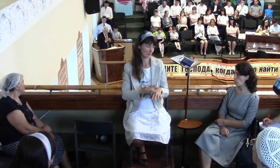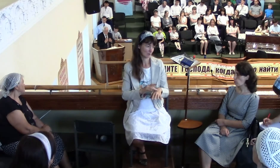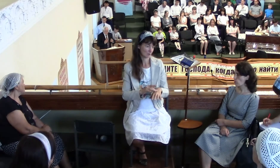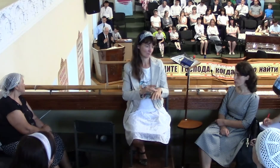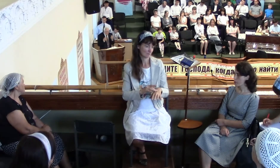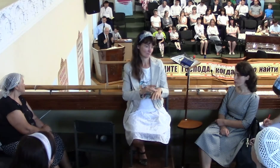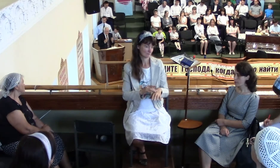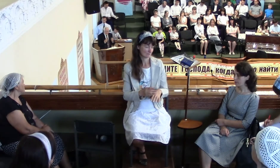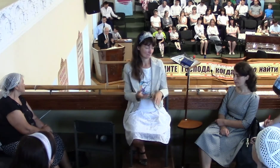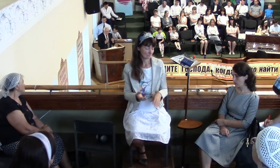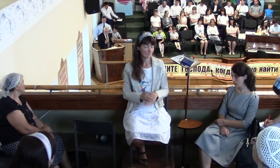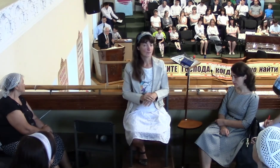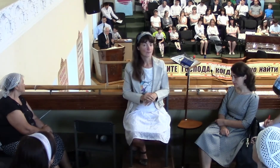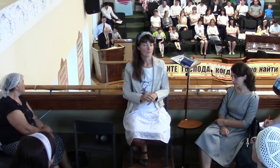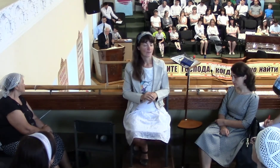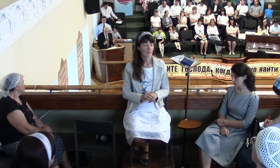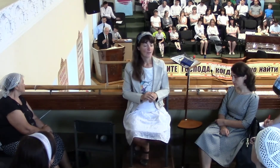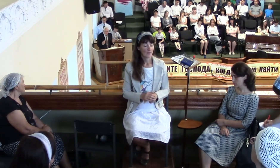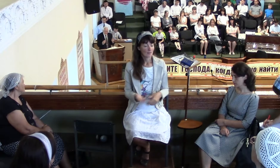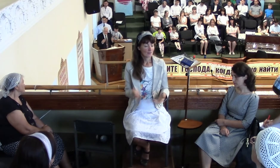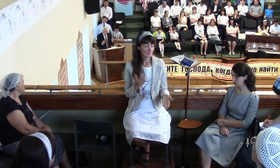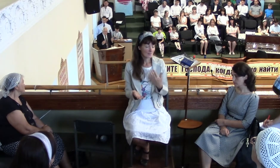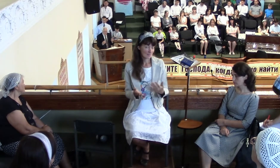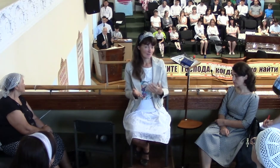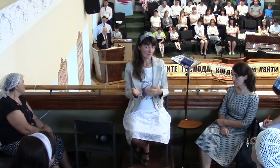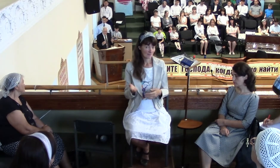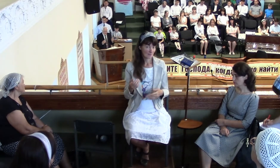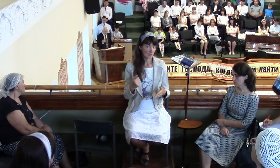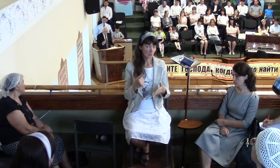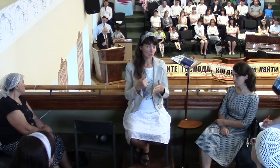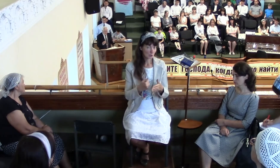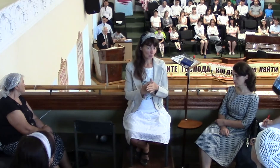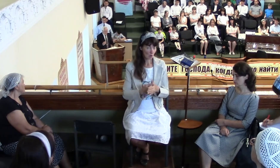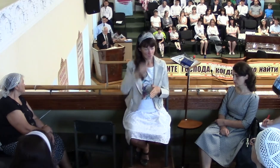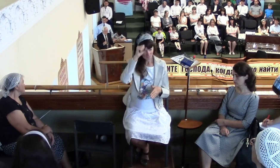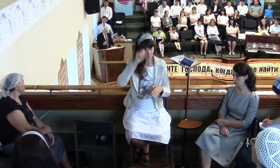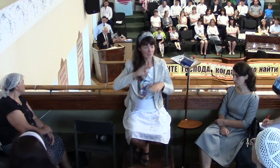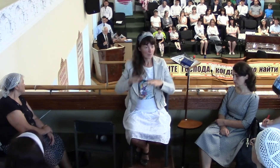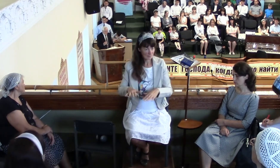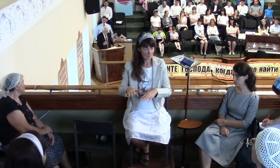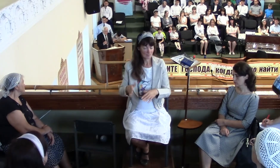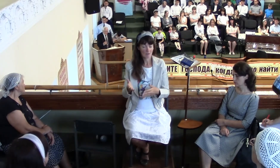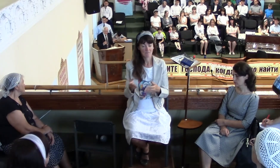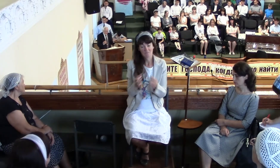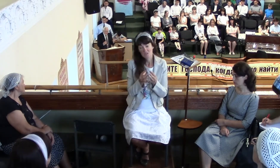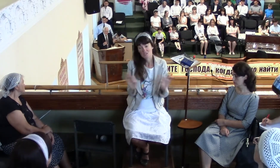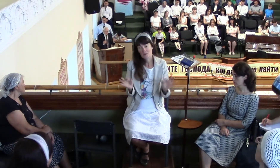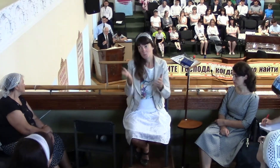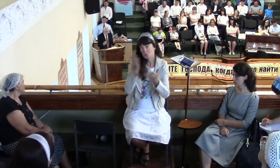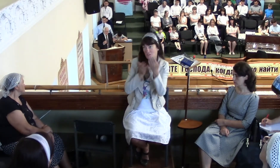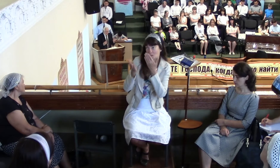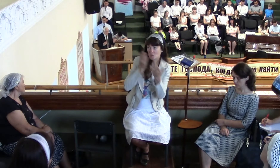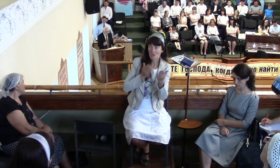стать. Что теперь, если раньше свободно общались с Богом, то теперь, после того, когда